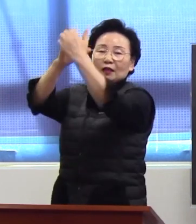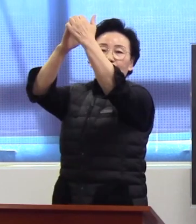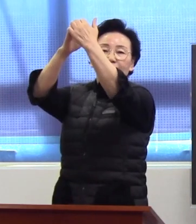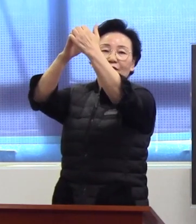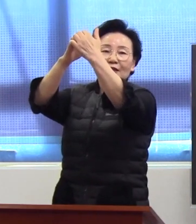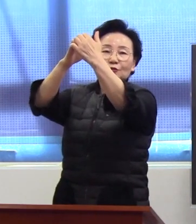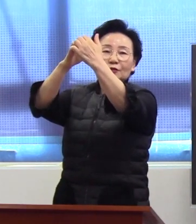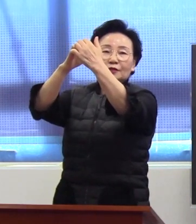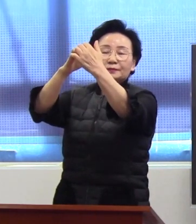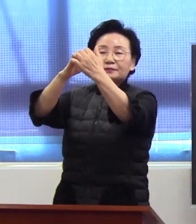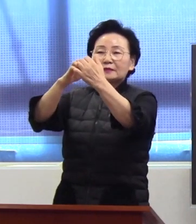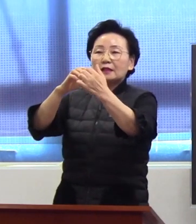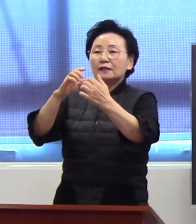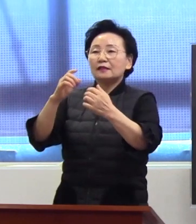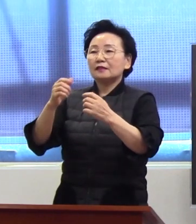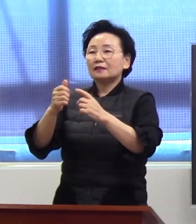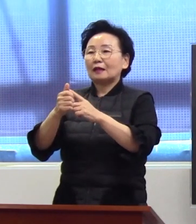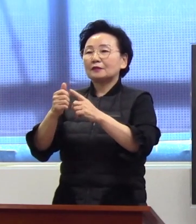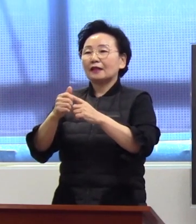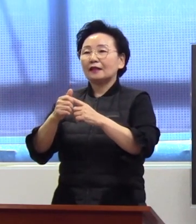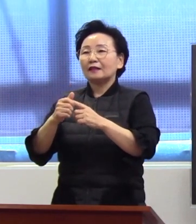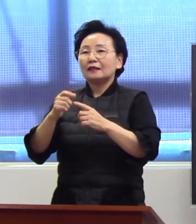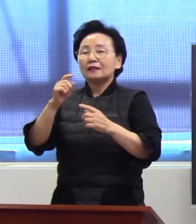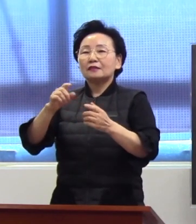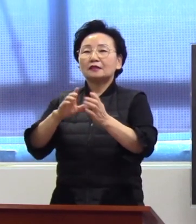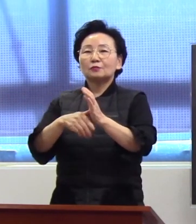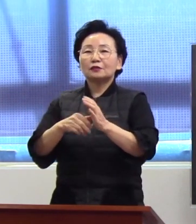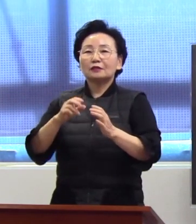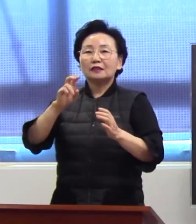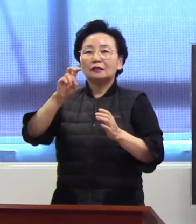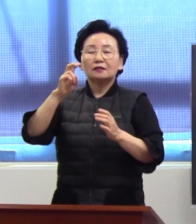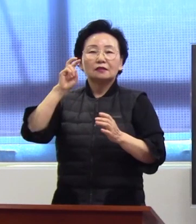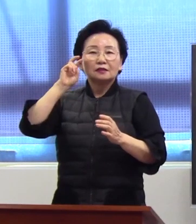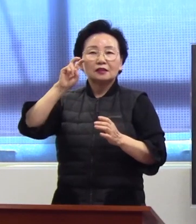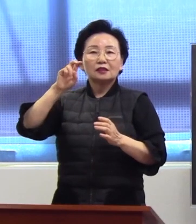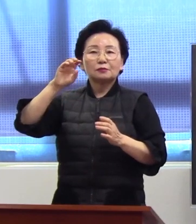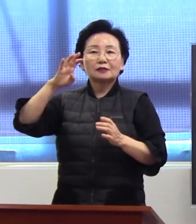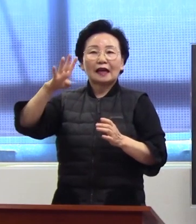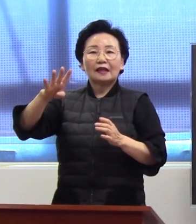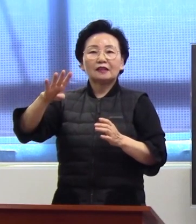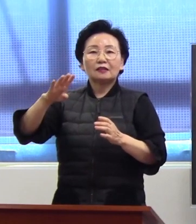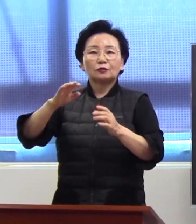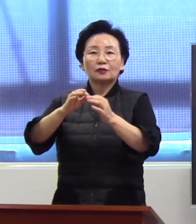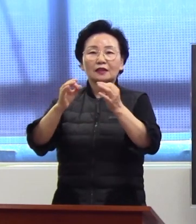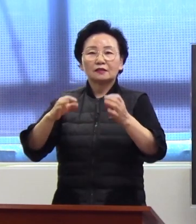팍 부딪혀가지고 이 남자가 그때부터 24일 동안